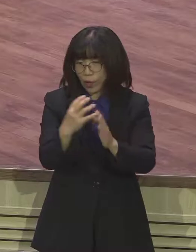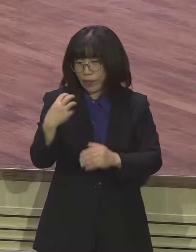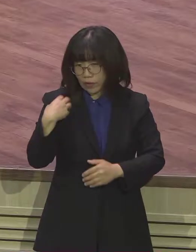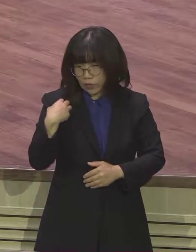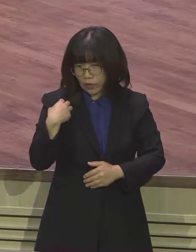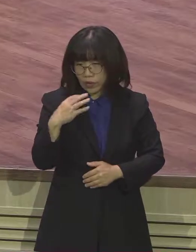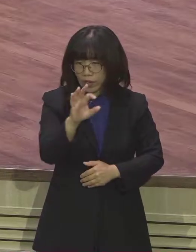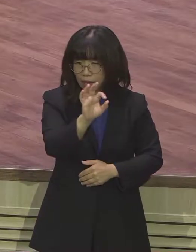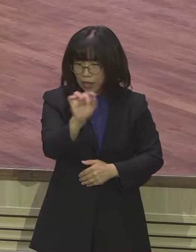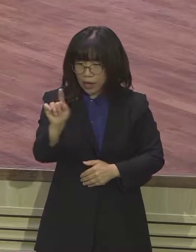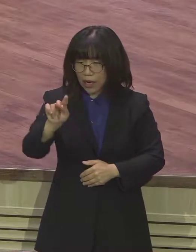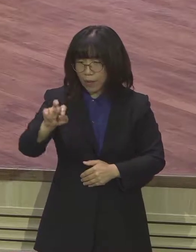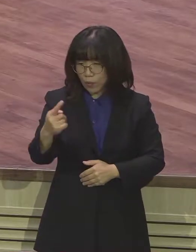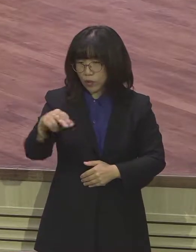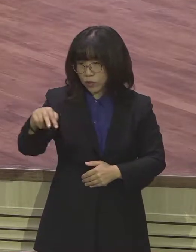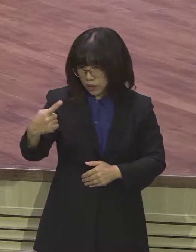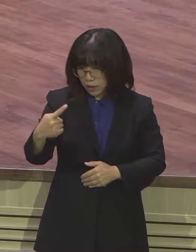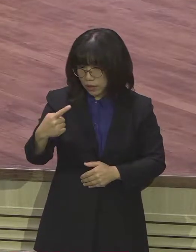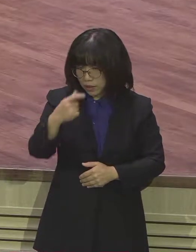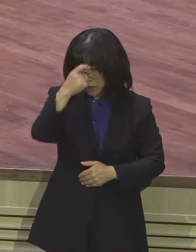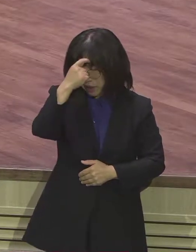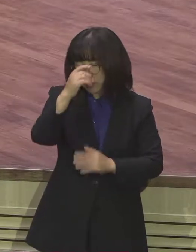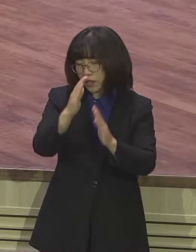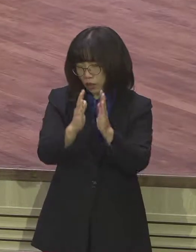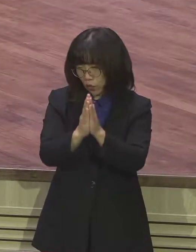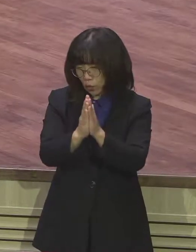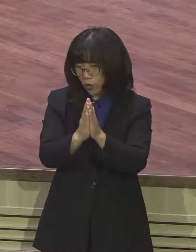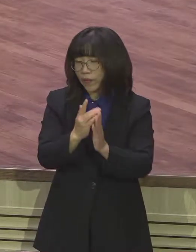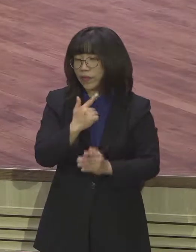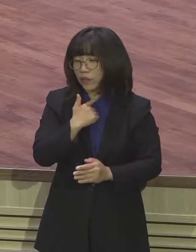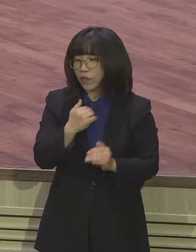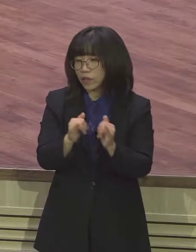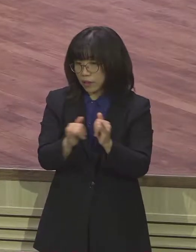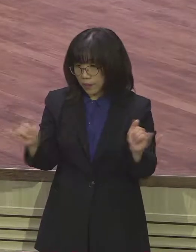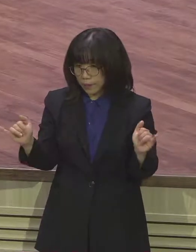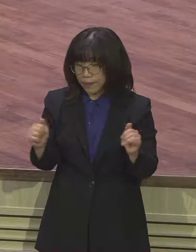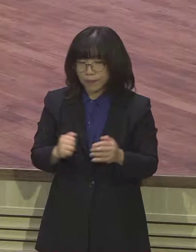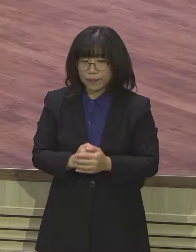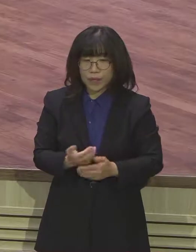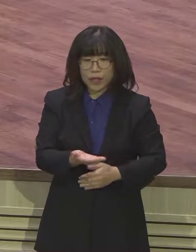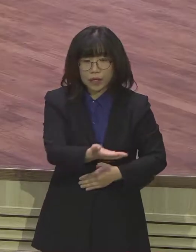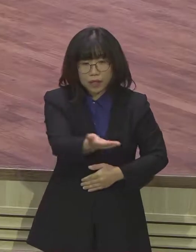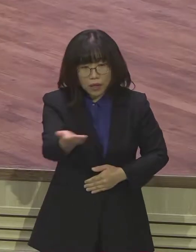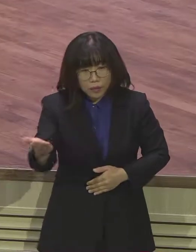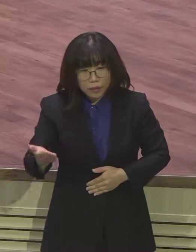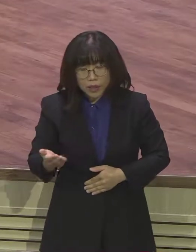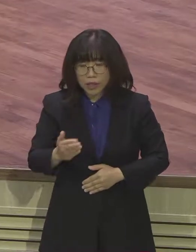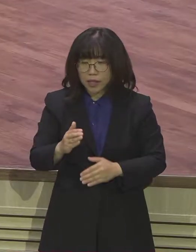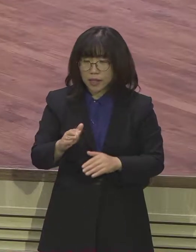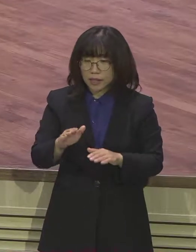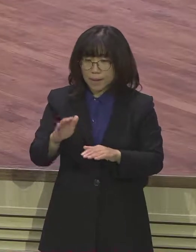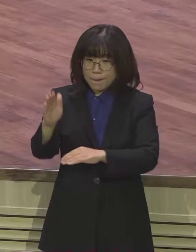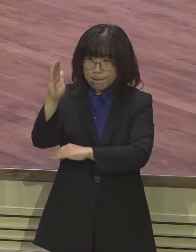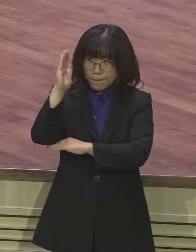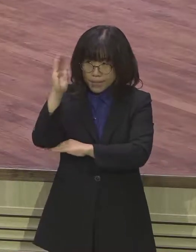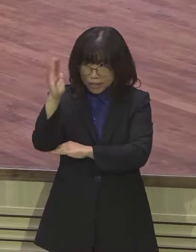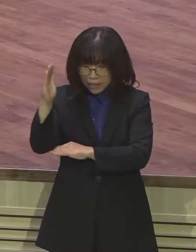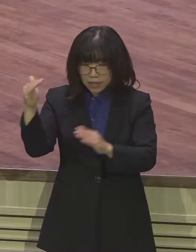눈물 뿌려 기도했던 기도의 선지자였습니다 오늘 우리가 이 말씀을 받고 함께 집중으로 기도할 때 여러분들이 바로